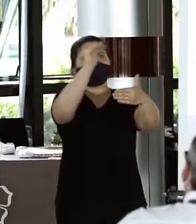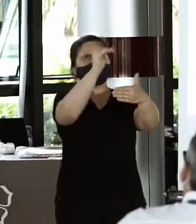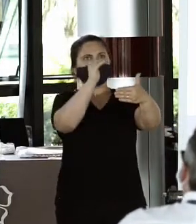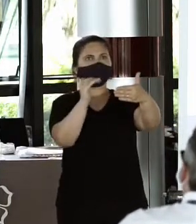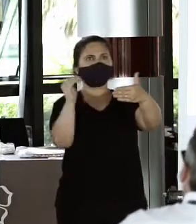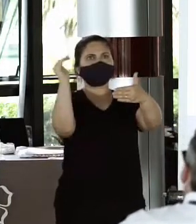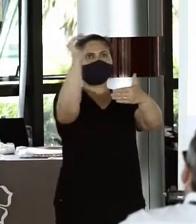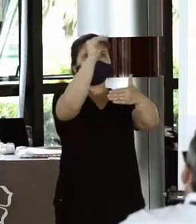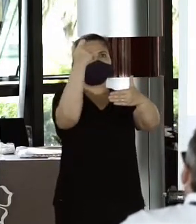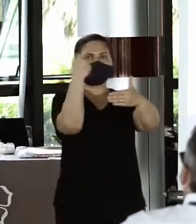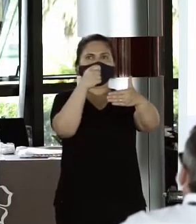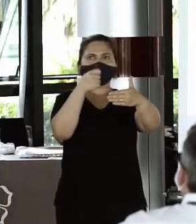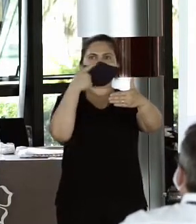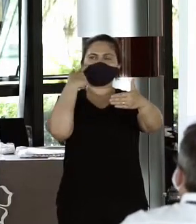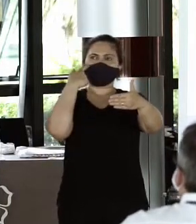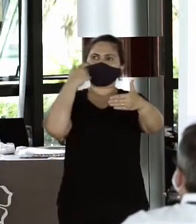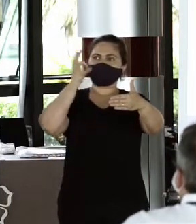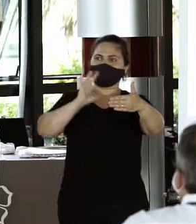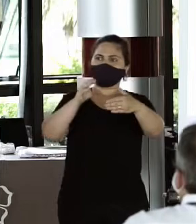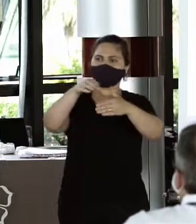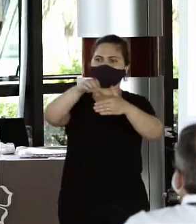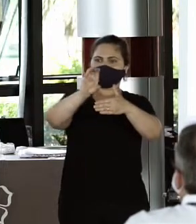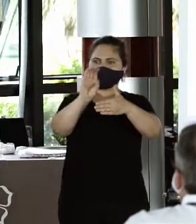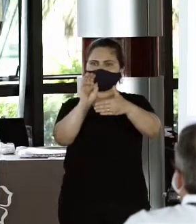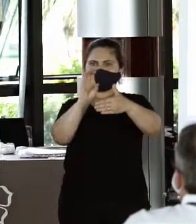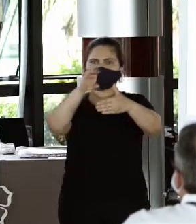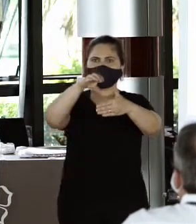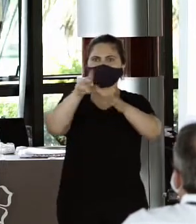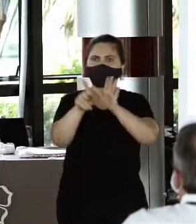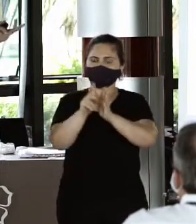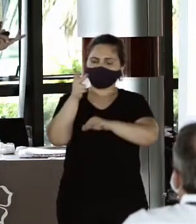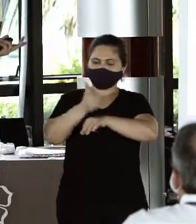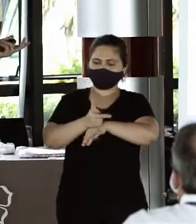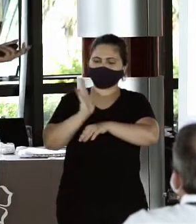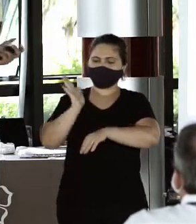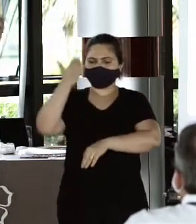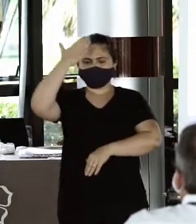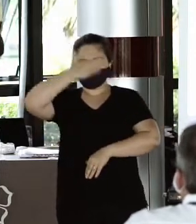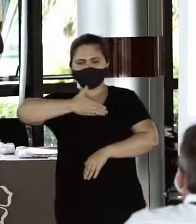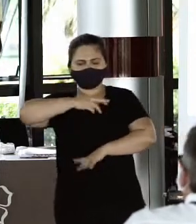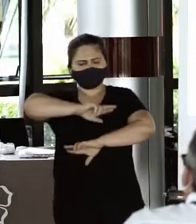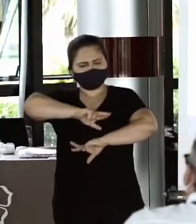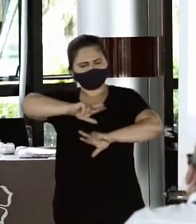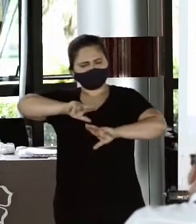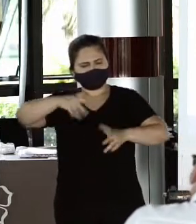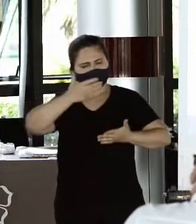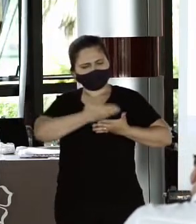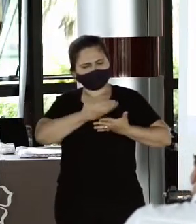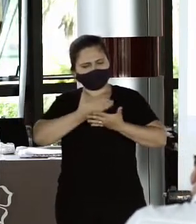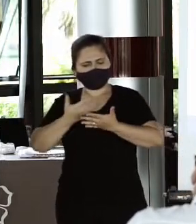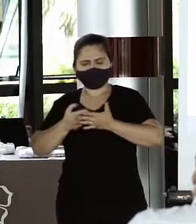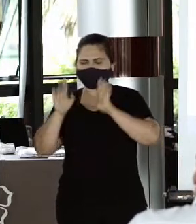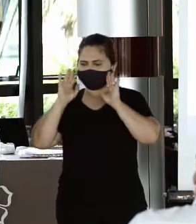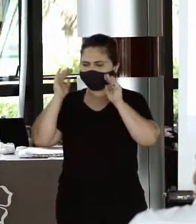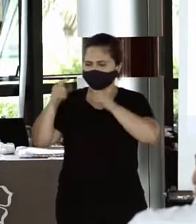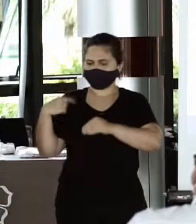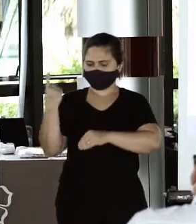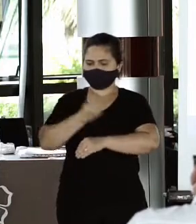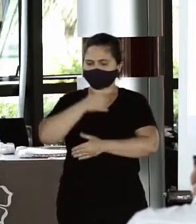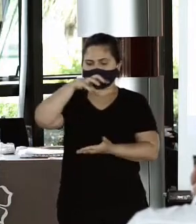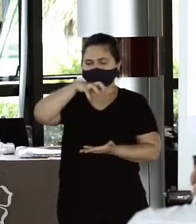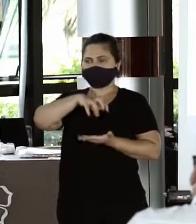eu já vou ter que ter uma angulação na câmera. Tá? E já comprovado por diversos estudos, focados aqui na nossa